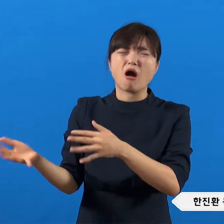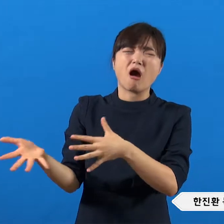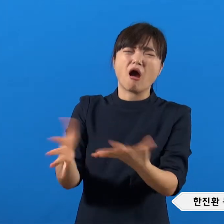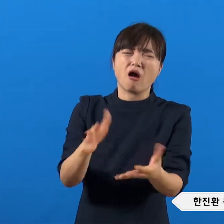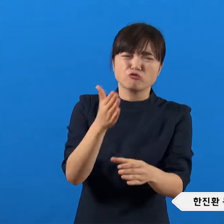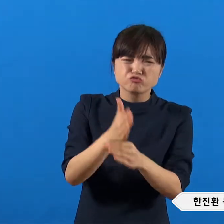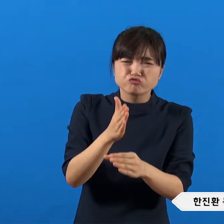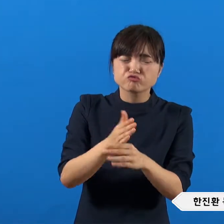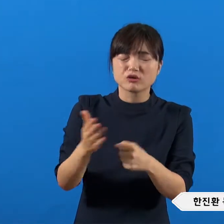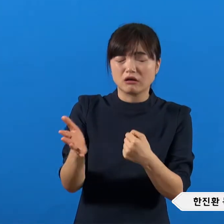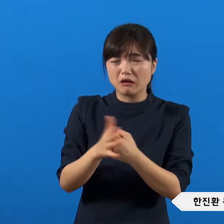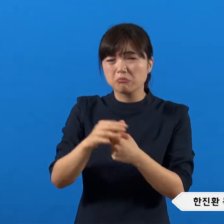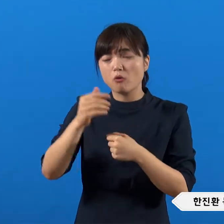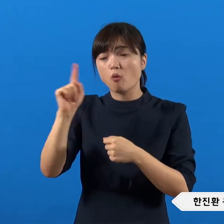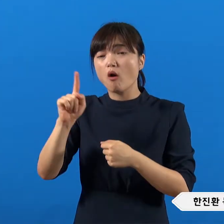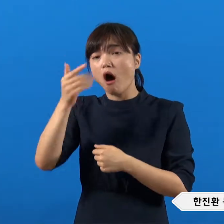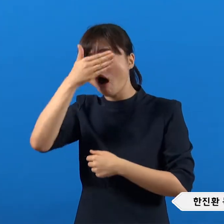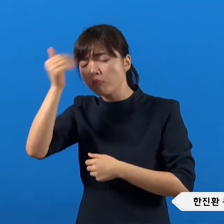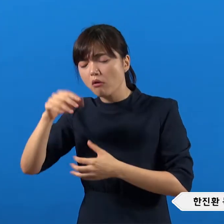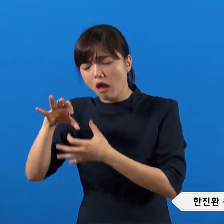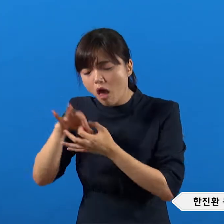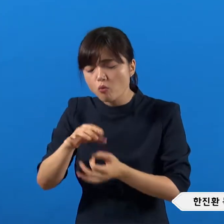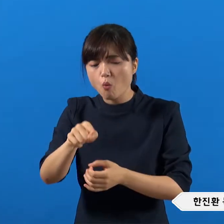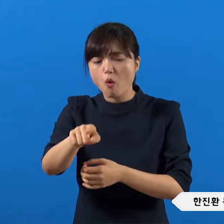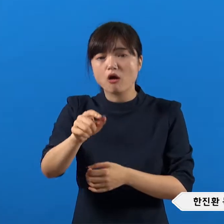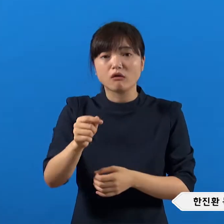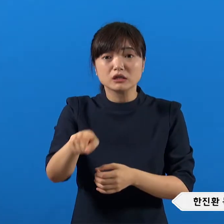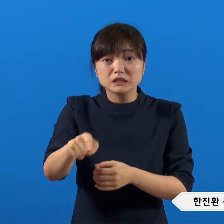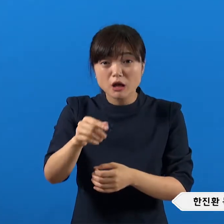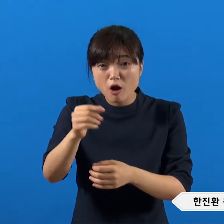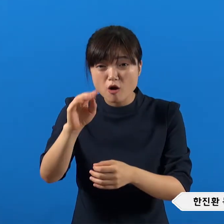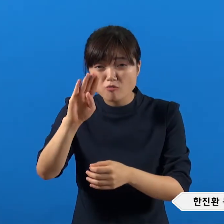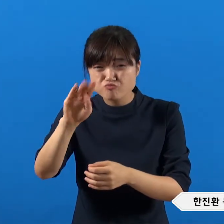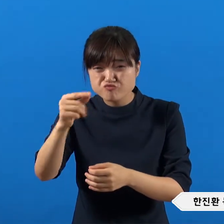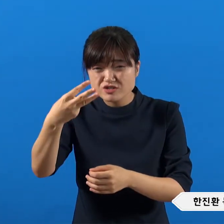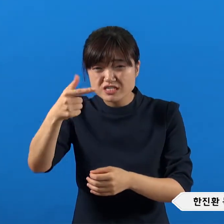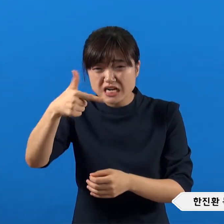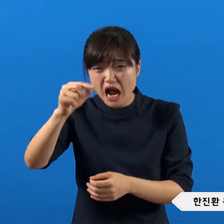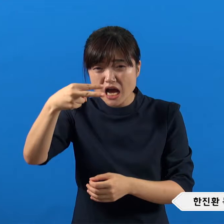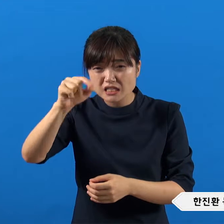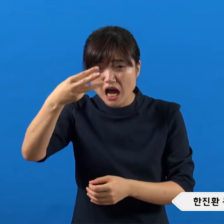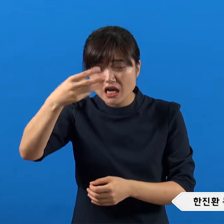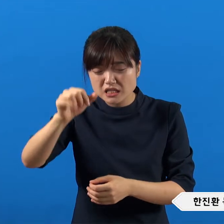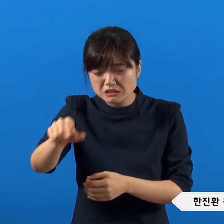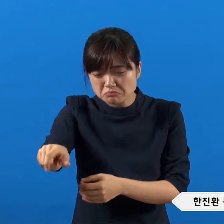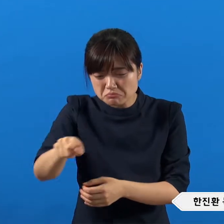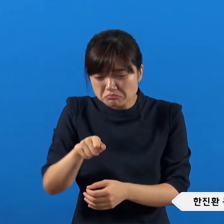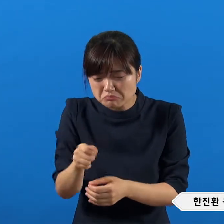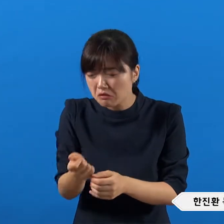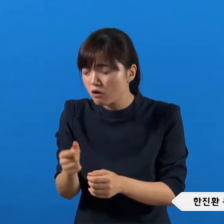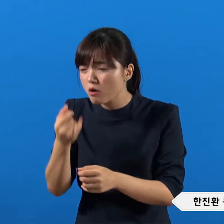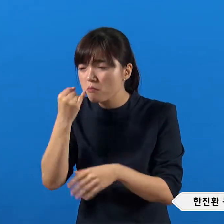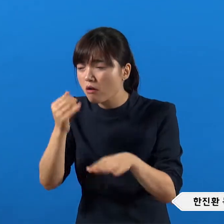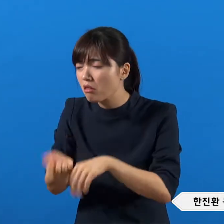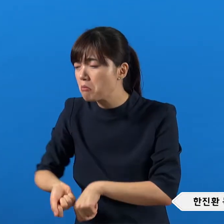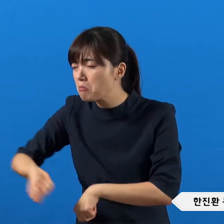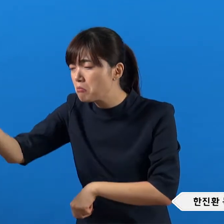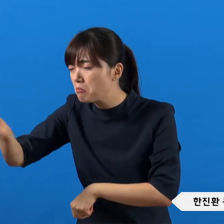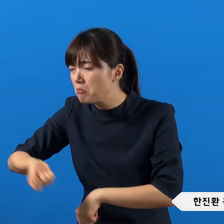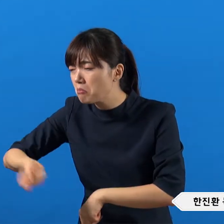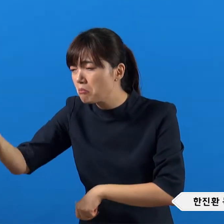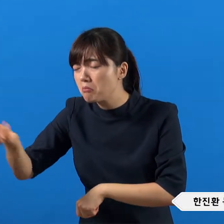집어다가 바다에 던져주고 또 한 마리를 집어다가 바다에 던져주고 계속 그러고 있습니다. 지나가던